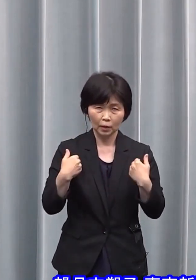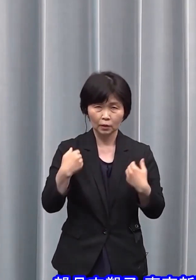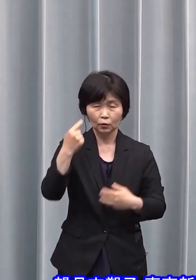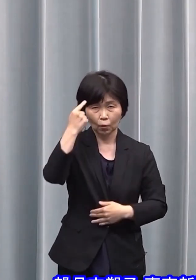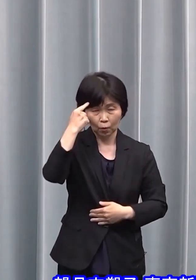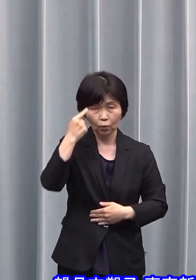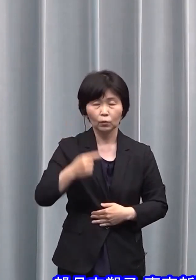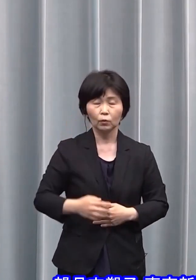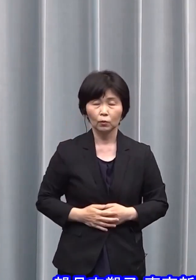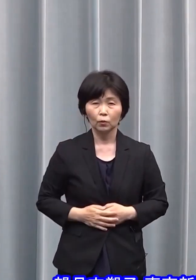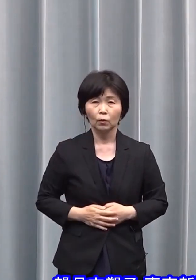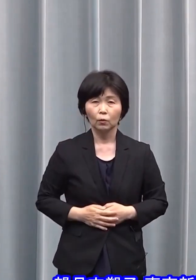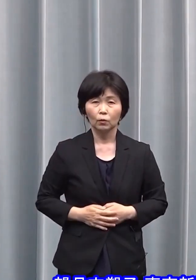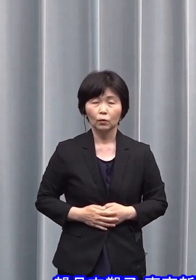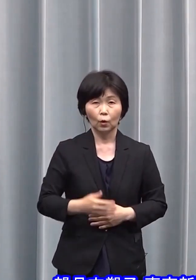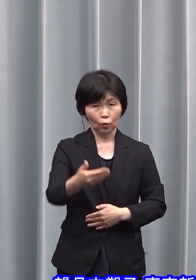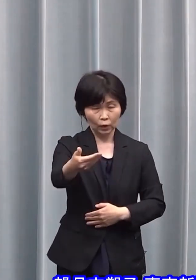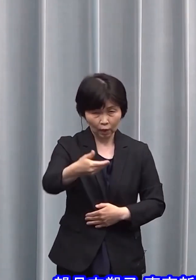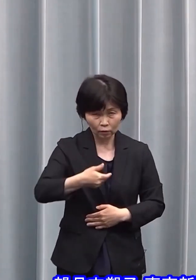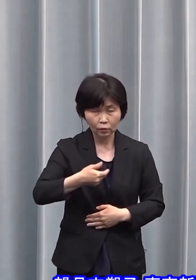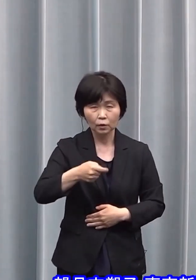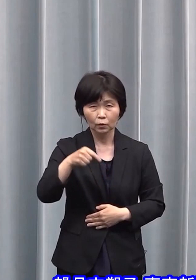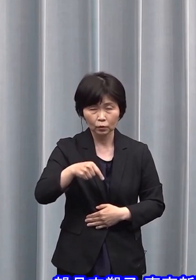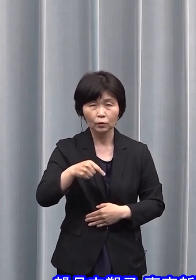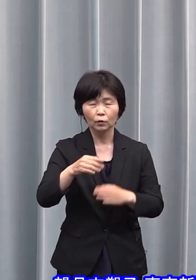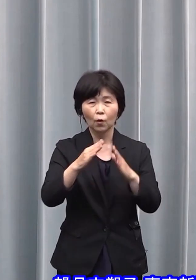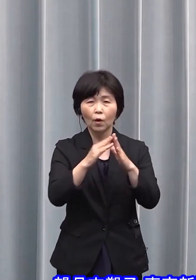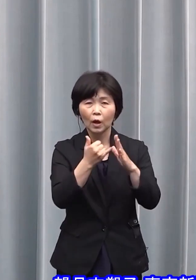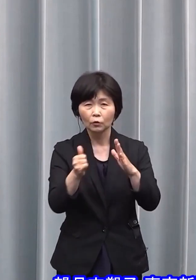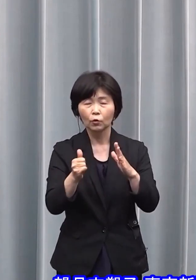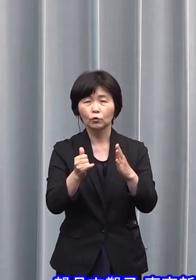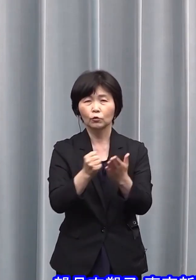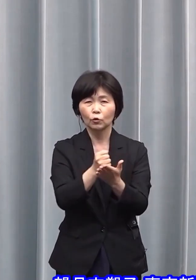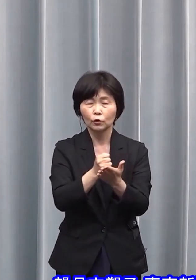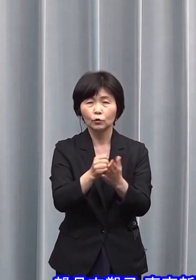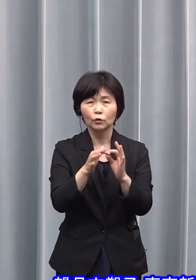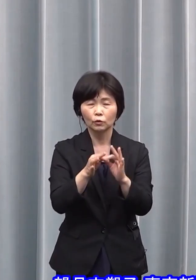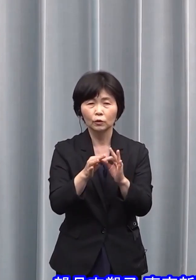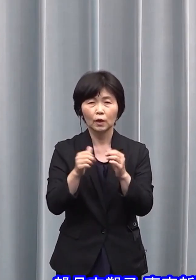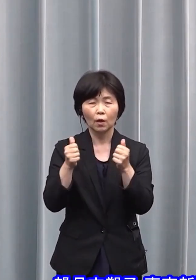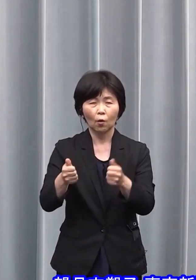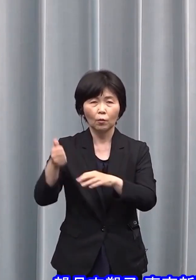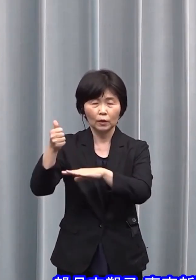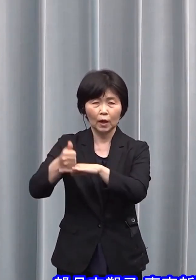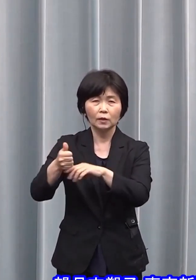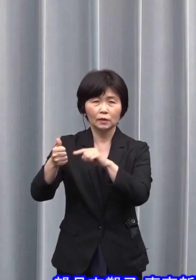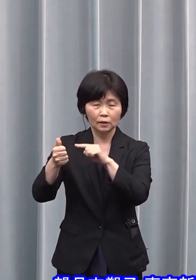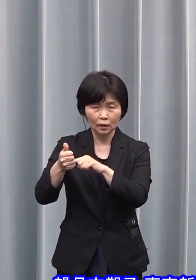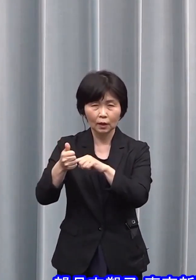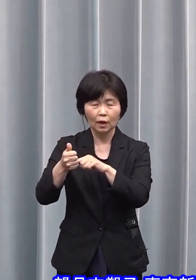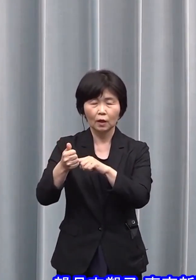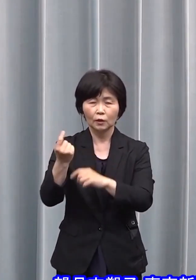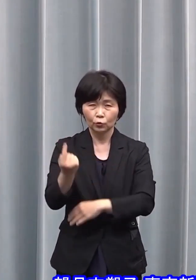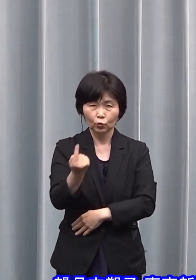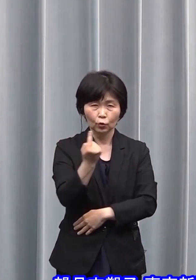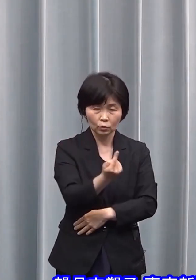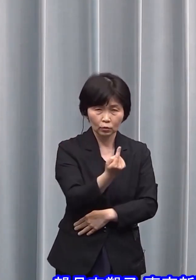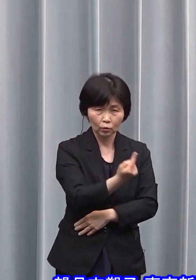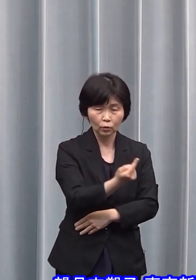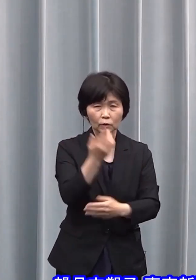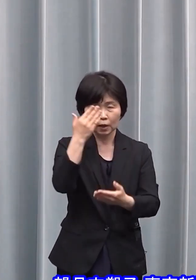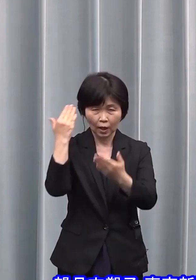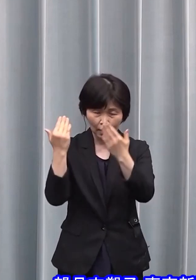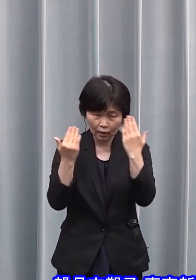ています。お尋ねのようなご家族の事情についても法務大臣において一件一件丁寧にその事情